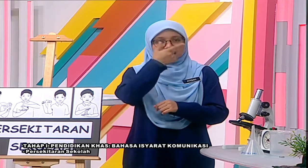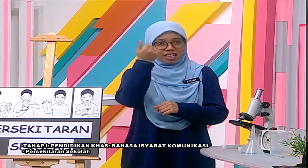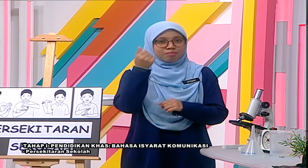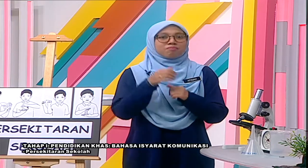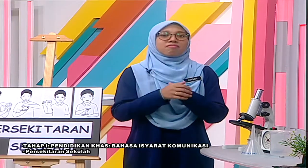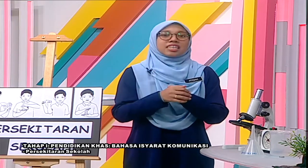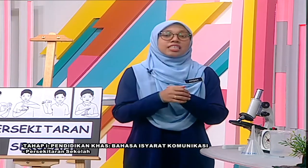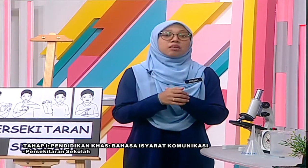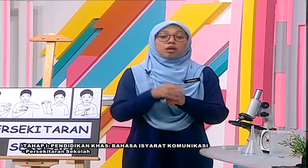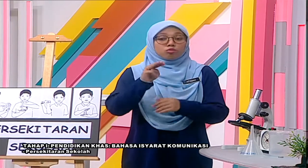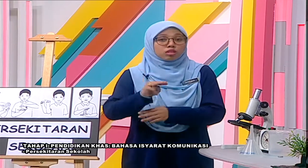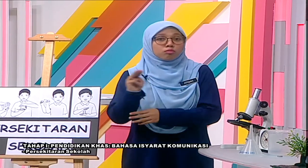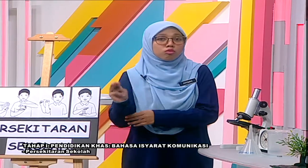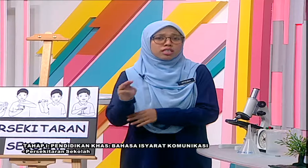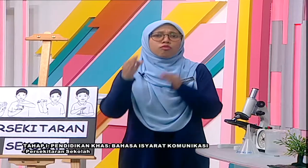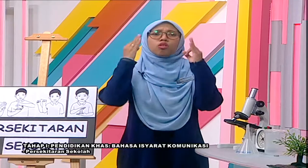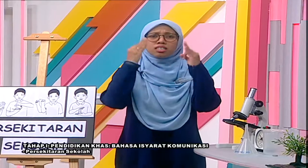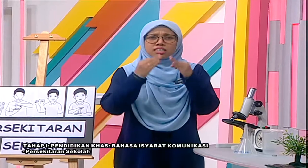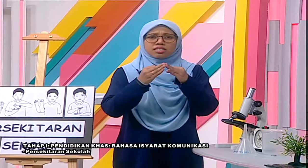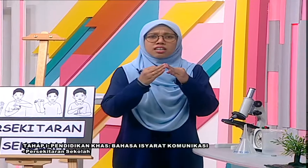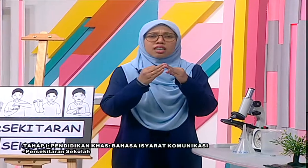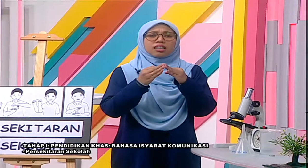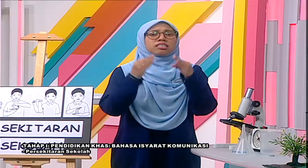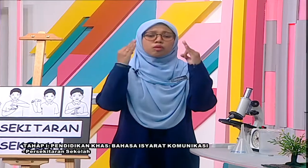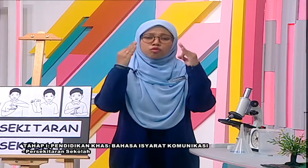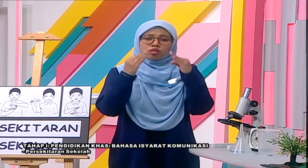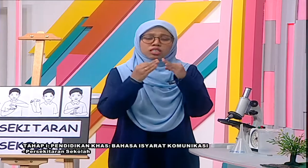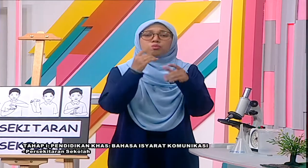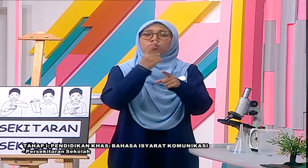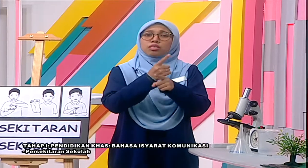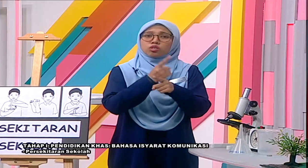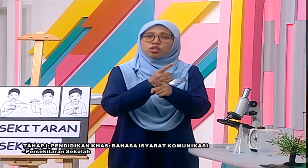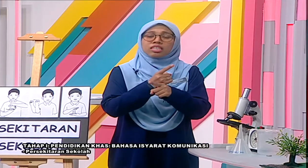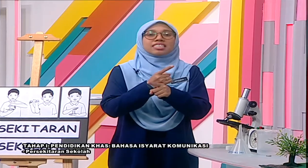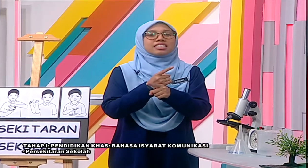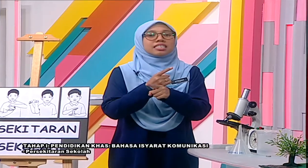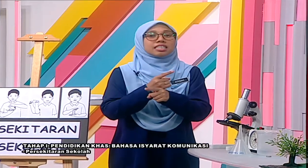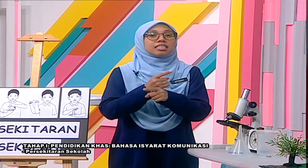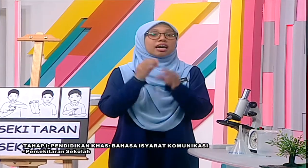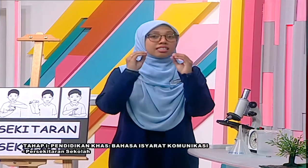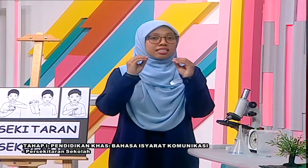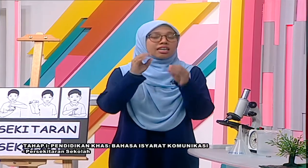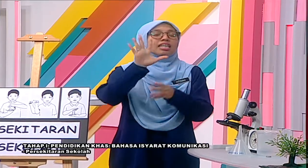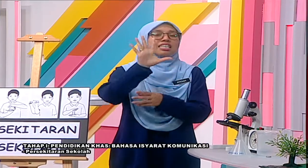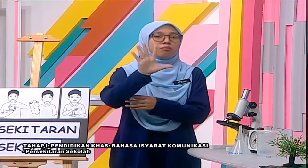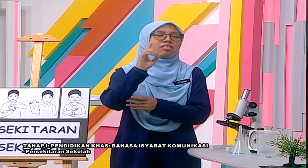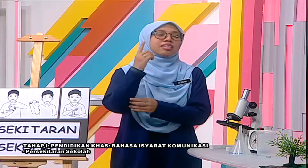Sebab kita mahu murid-murid ni fokus. Kita mahu fokus betul-betul. Jadi kita ajar 5